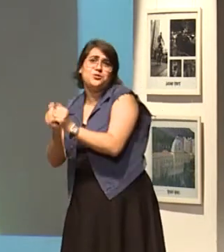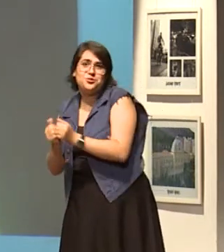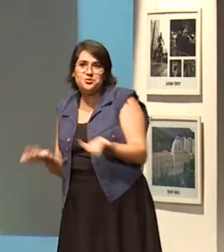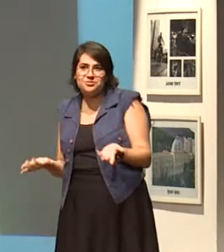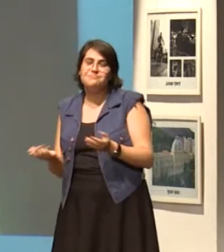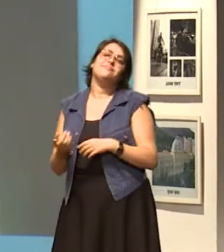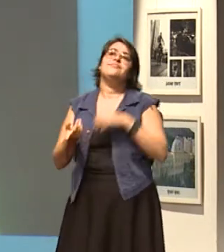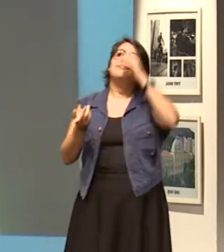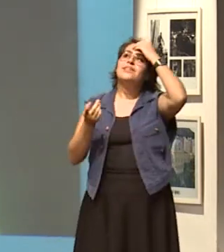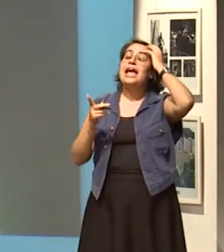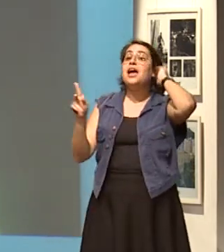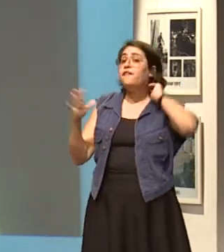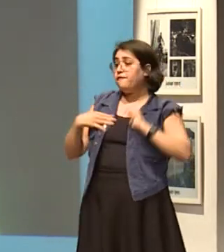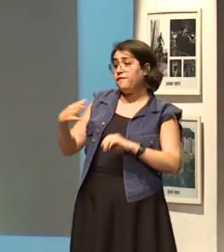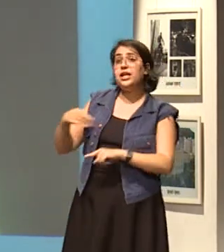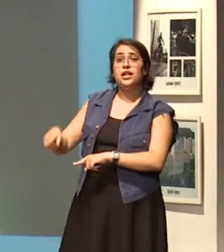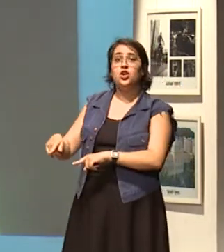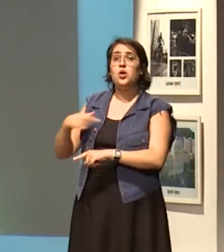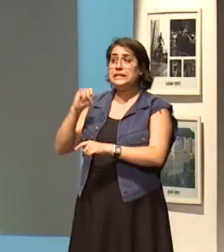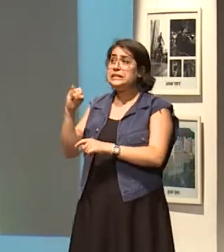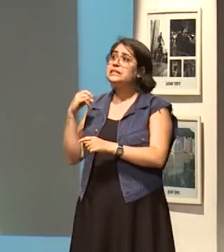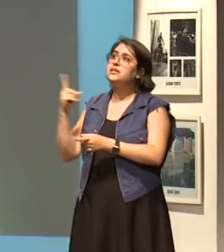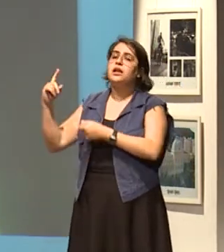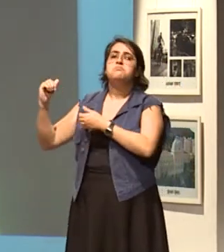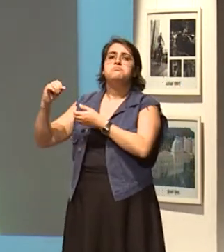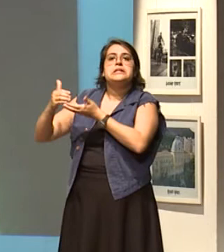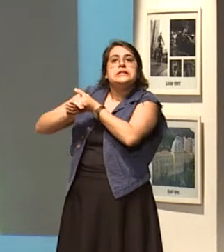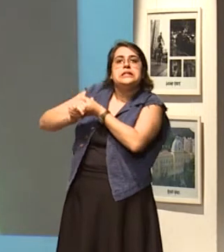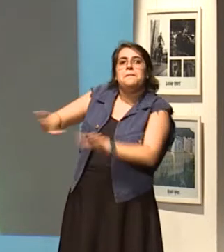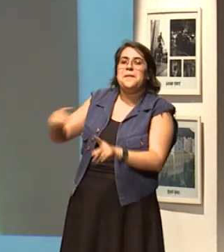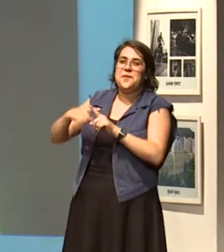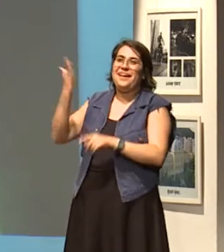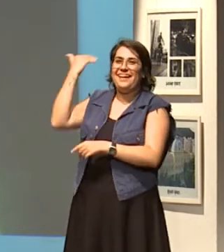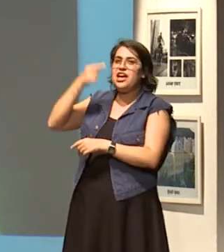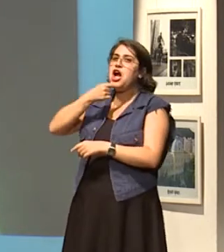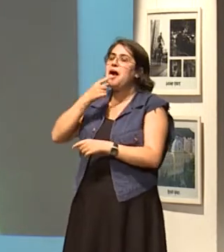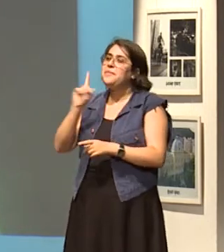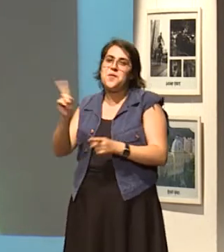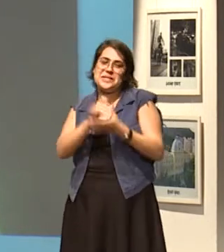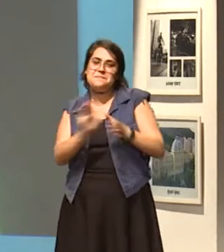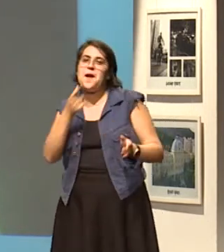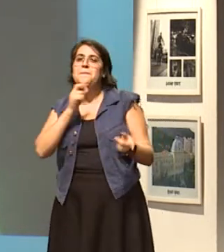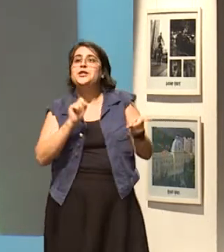direitos, porque nós moramos juntos, enfim. E os filhos? Se aconteceu o